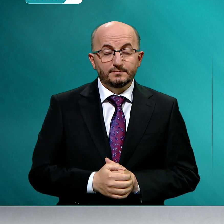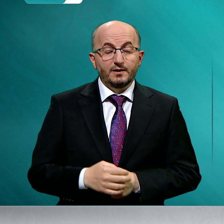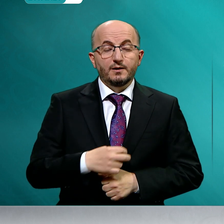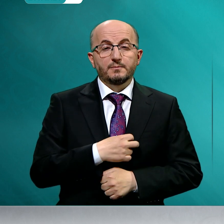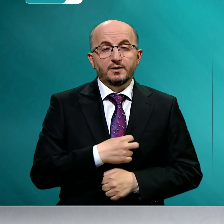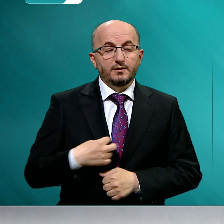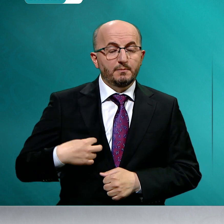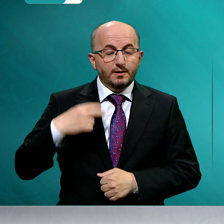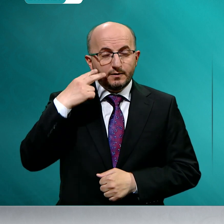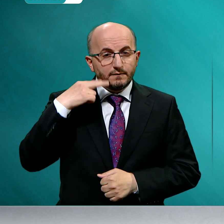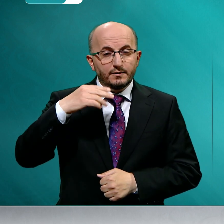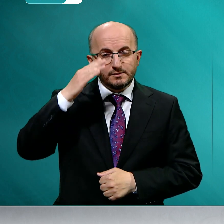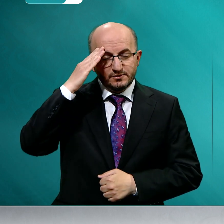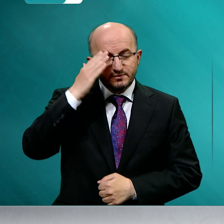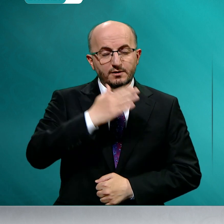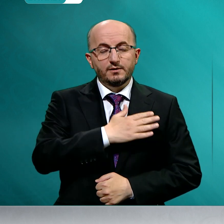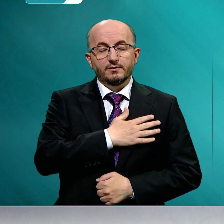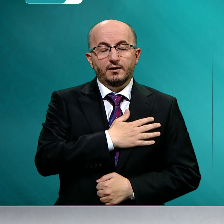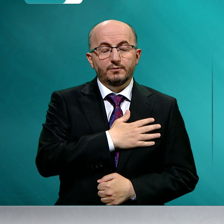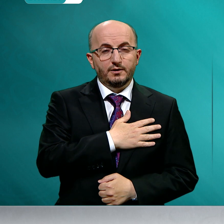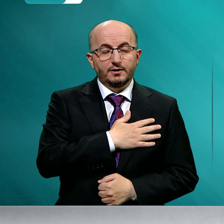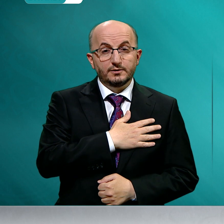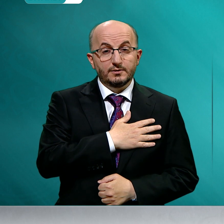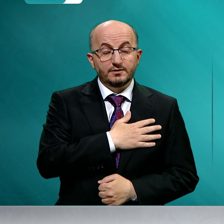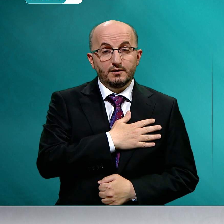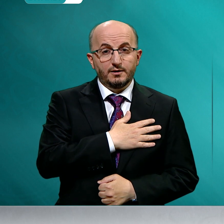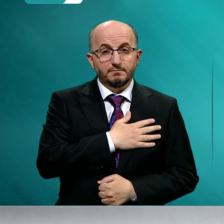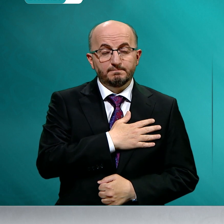وقال رسول الله صلى الله عليه وسلم